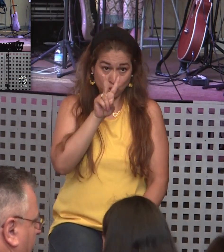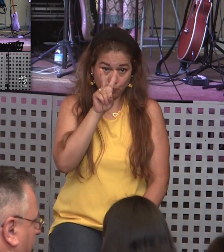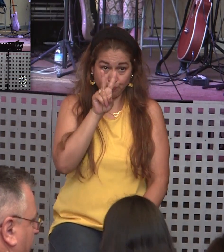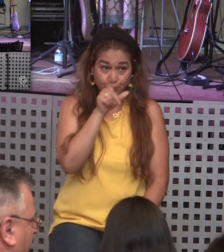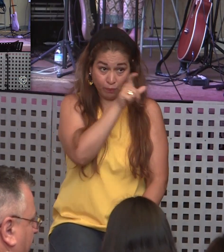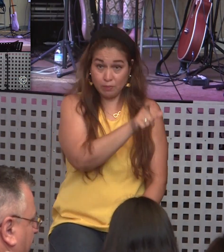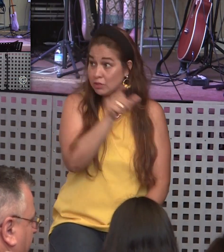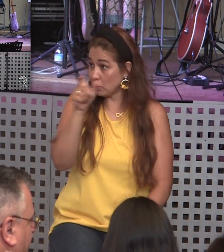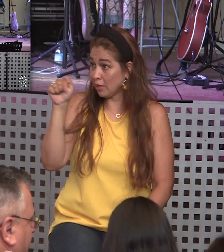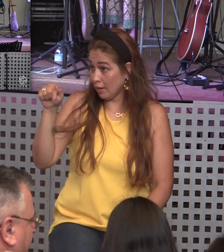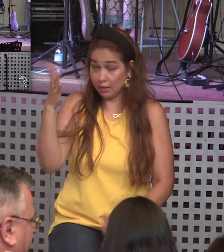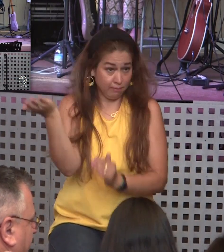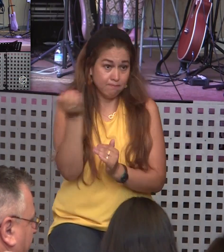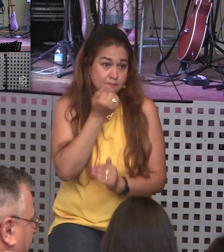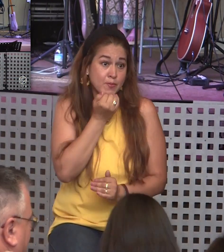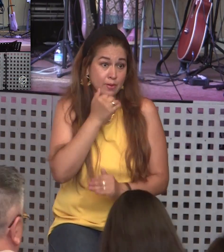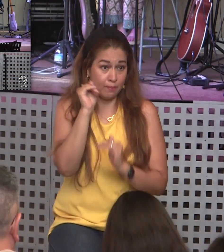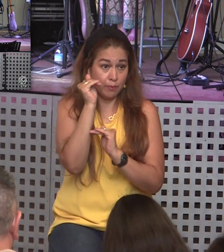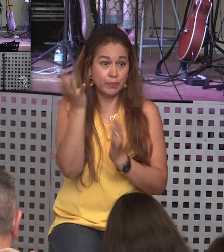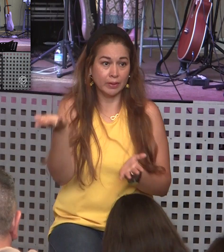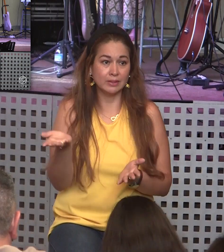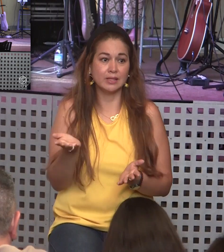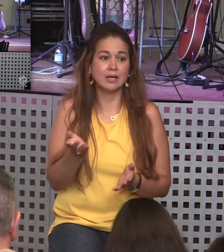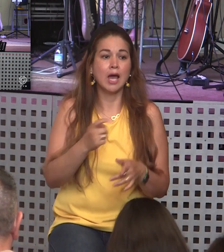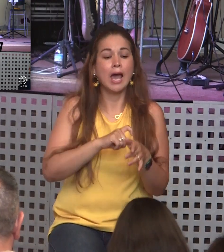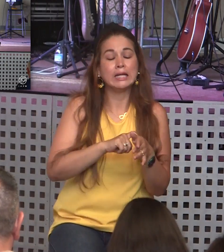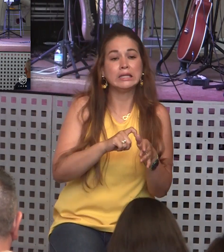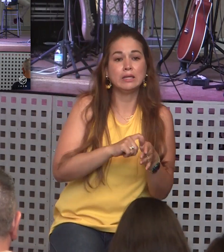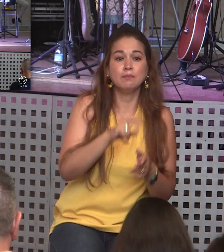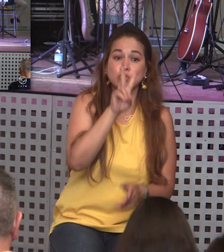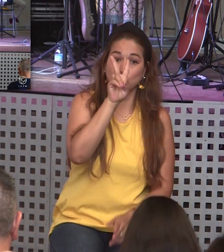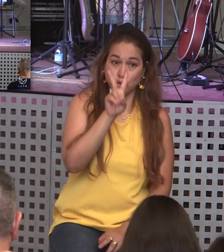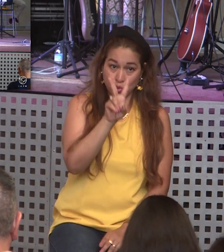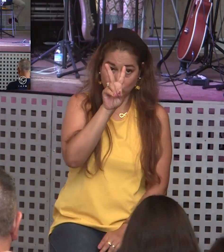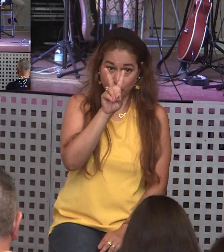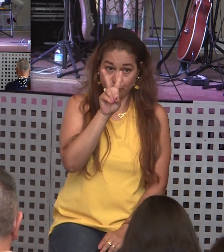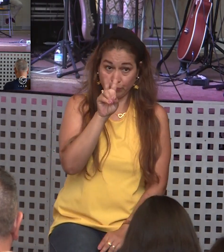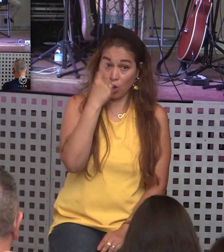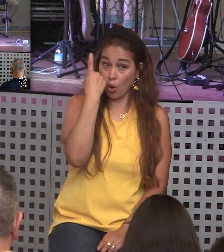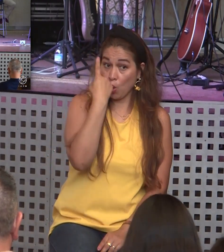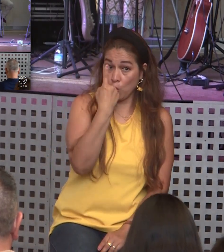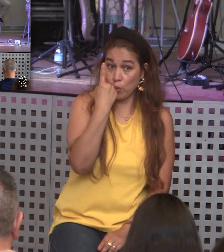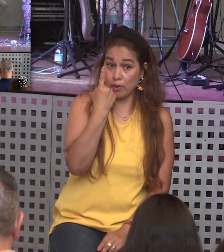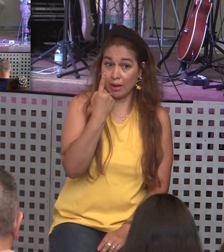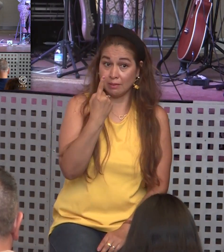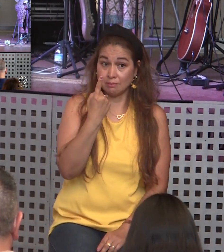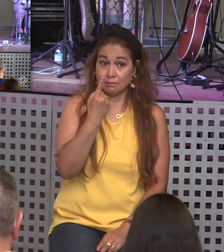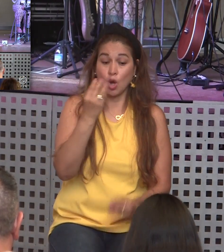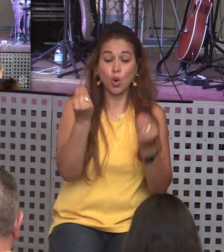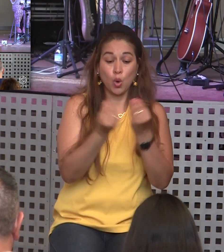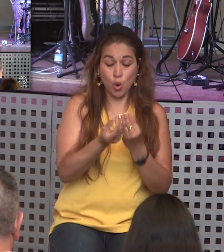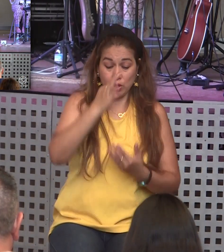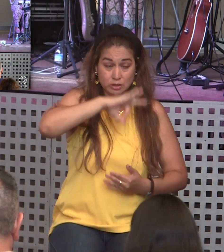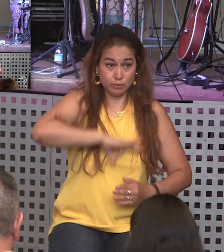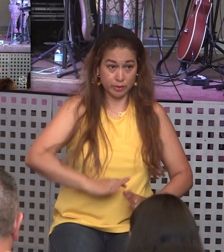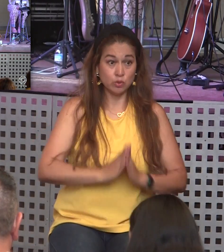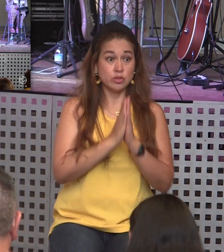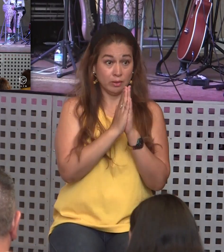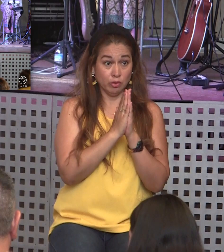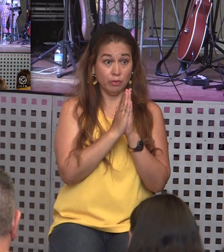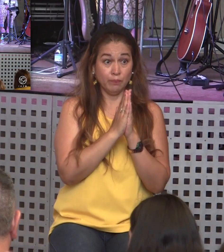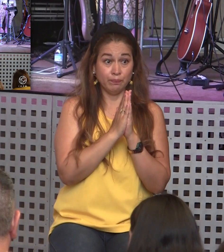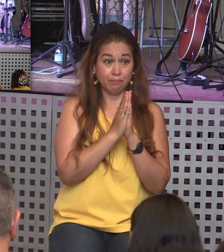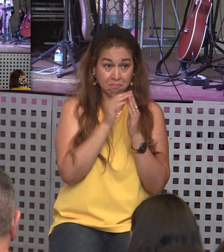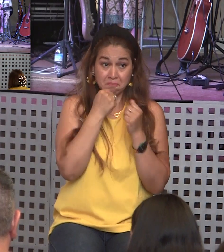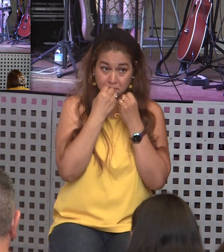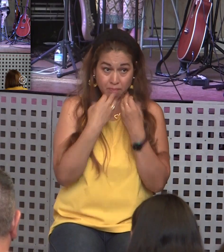entre nosotros. Es cierto que unos son más altos, otros son más bajos, otros tienen pelo, otros no tienen pelo, etcétera. Pero